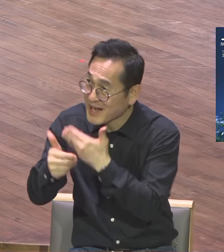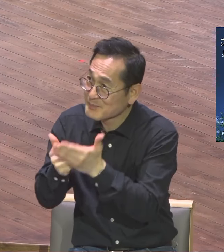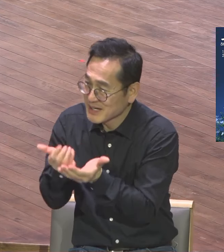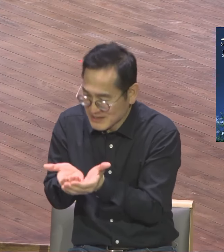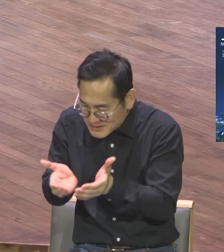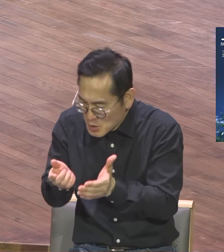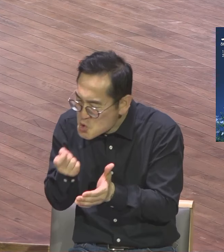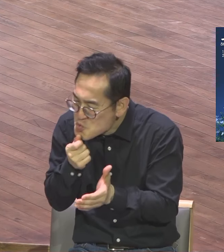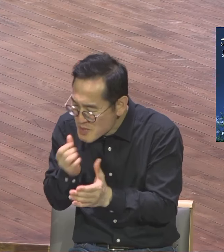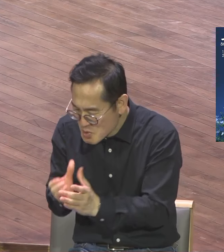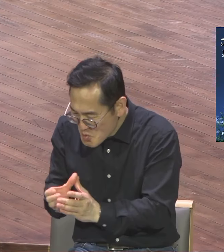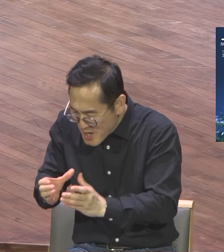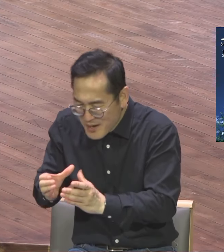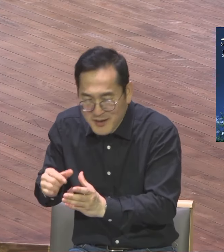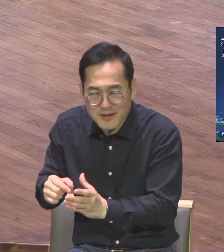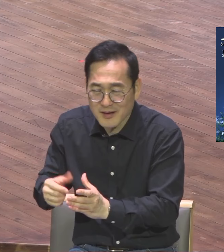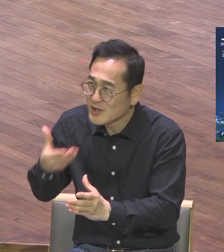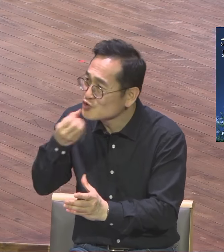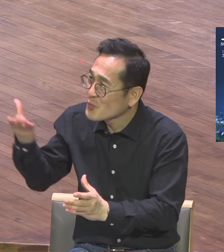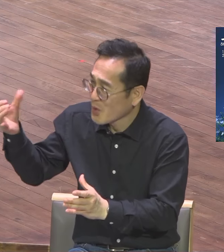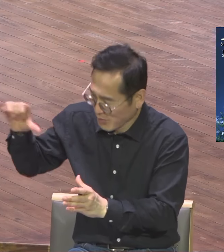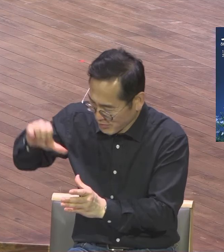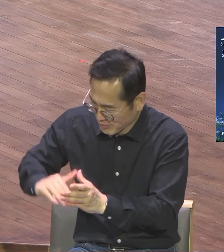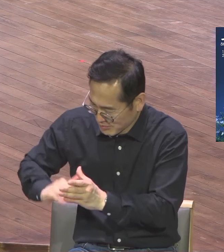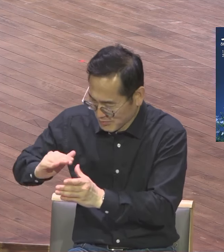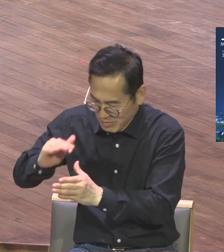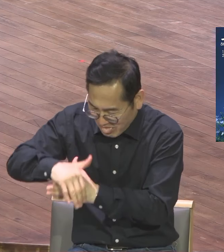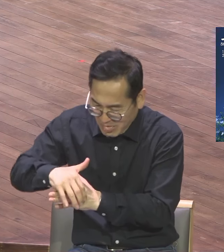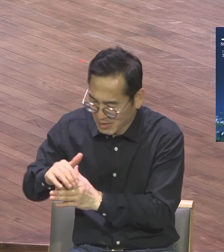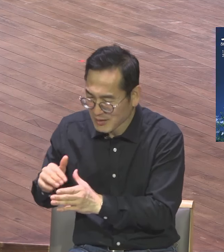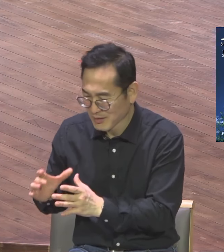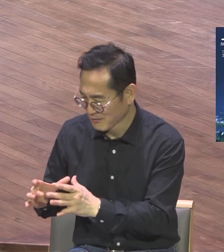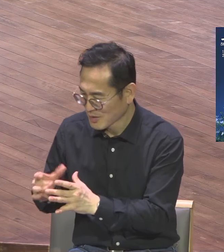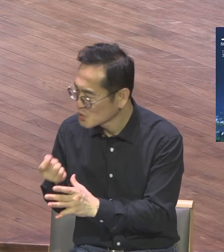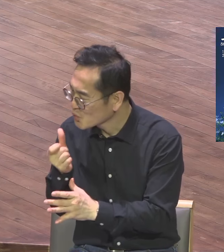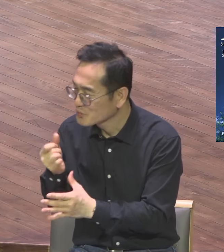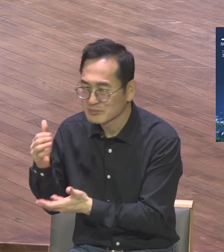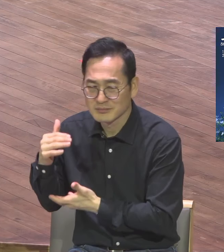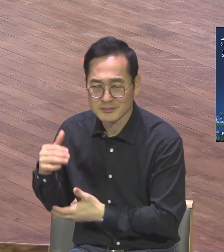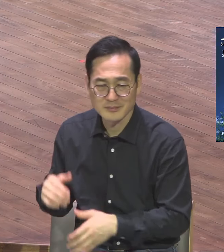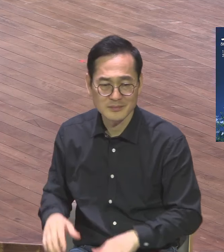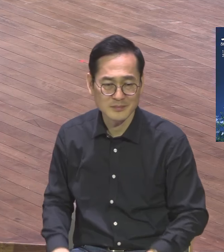가져도 감사가 없어. 만족이 없어. 가져도 가져도 모질해.